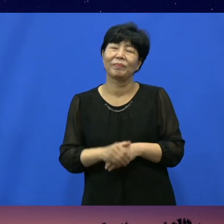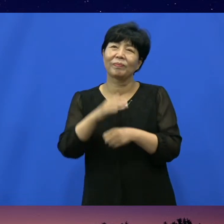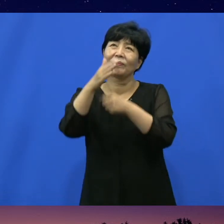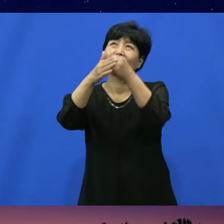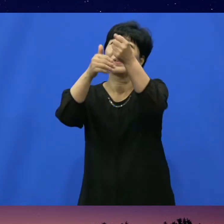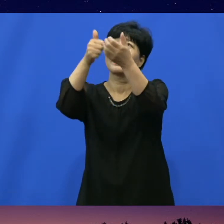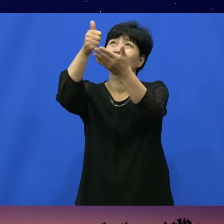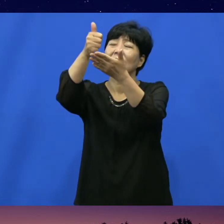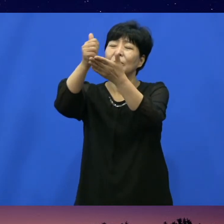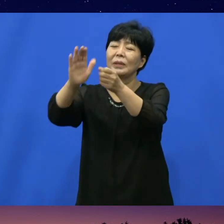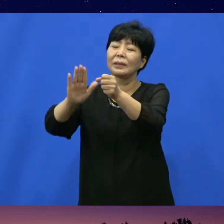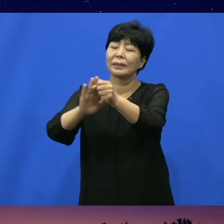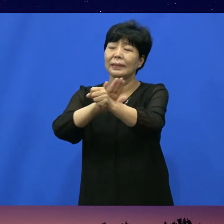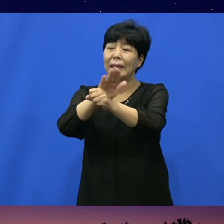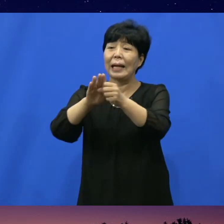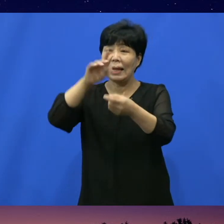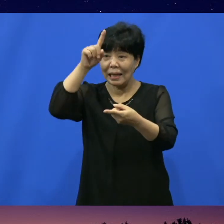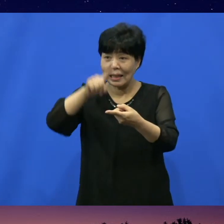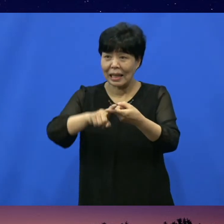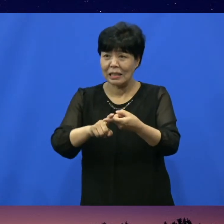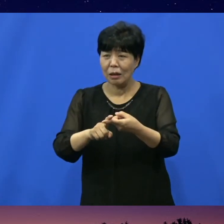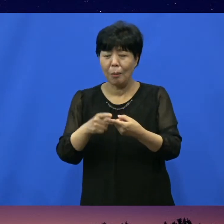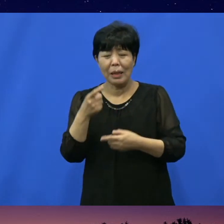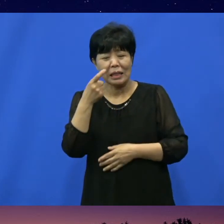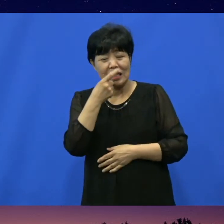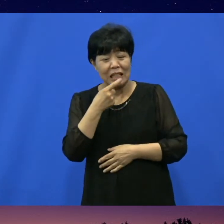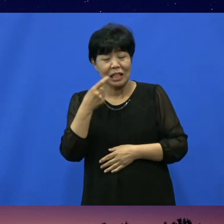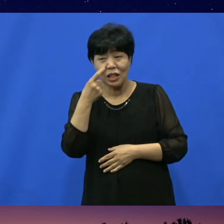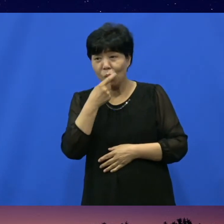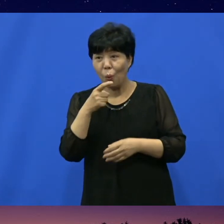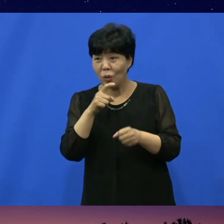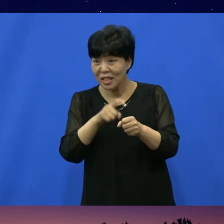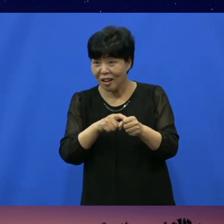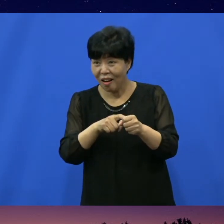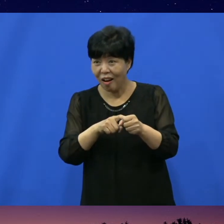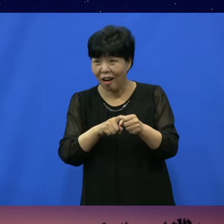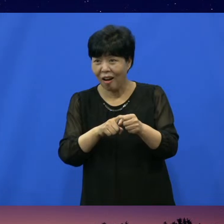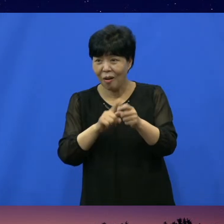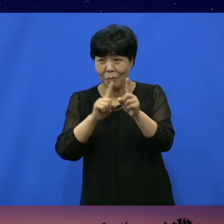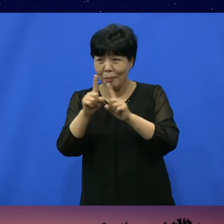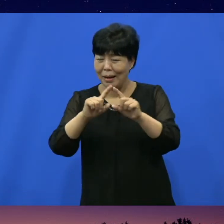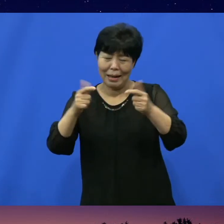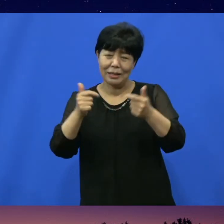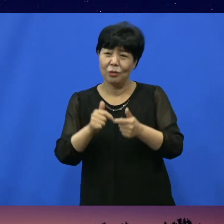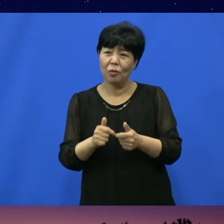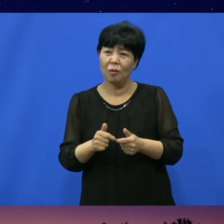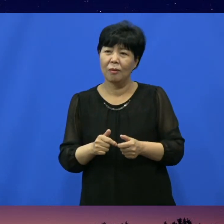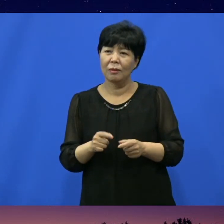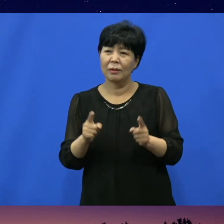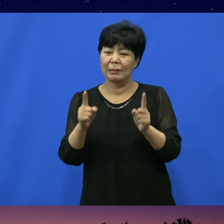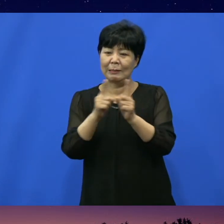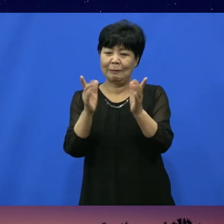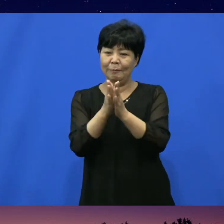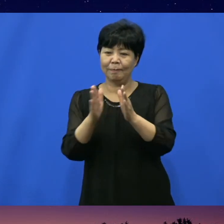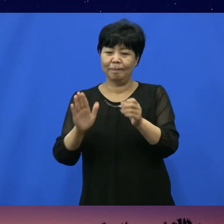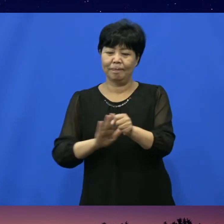하나님은 사랑에 대해서 이론적으로 설명하신 분이 아닙니다. 사랑을 보여주신